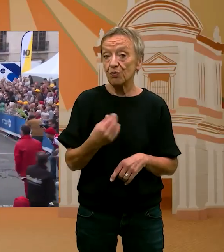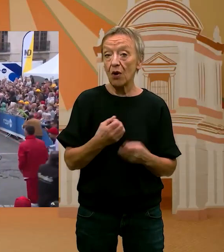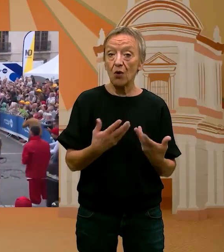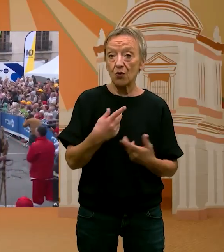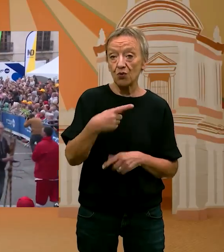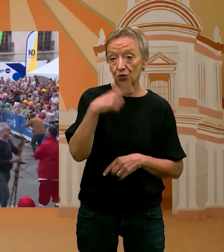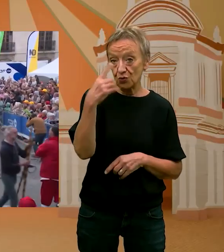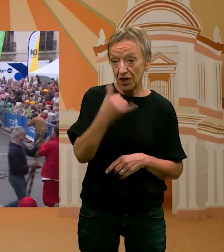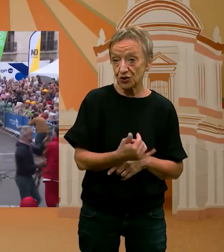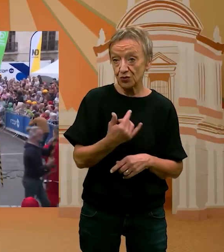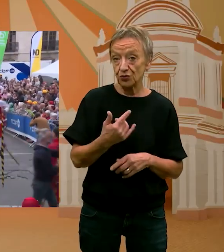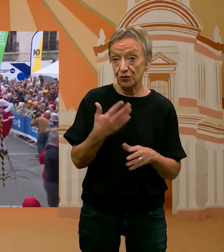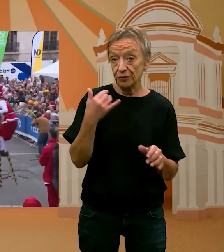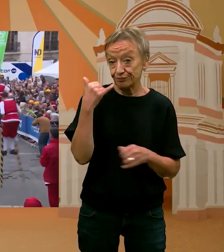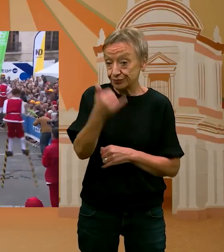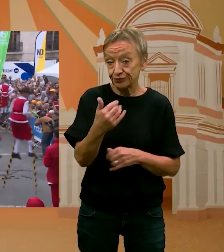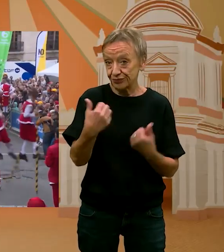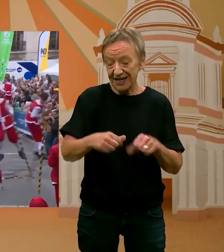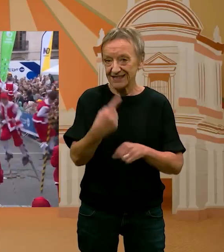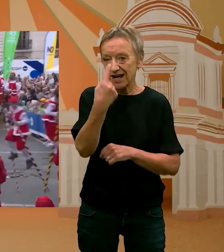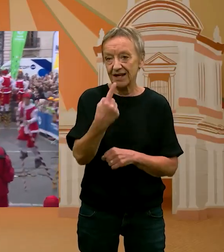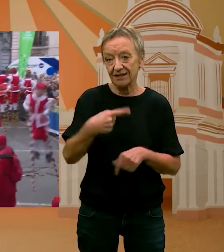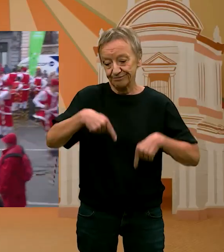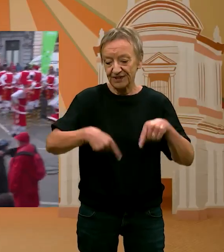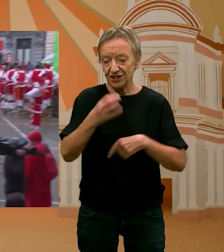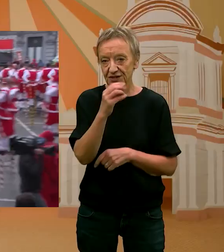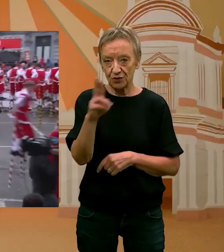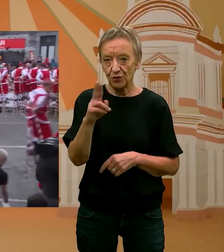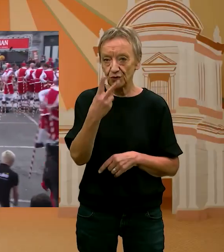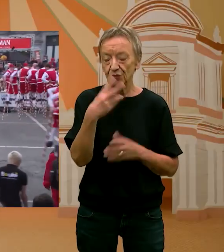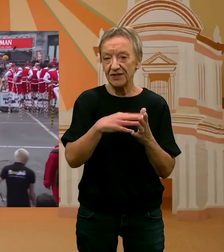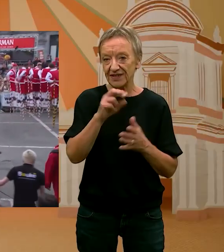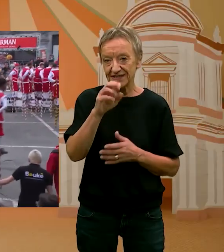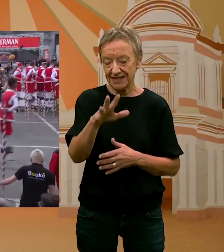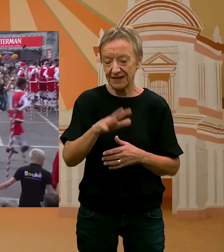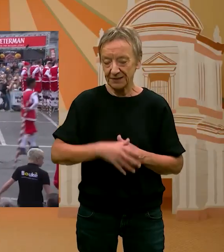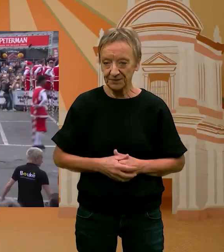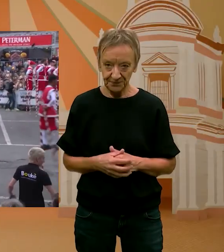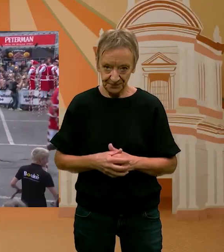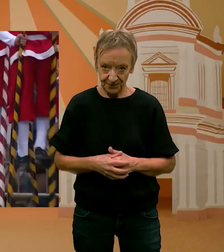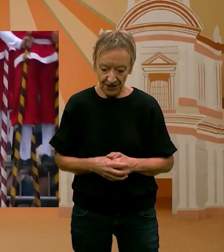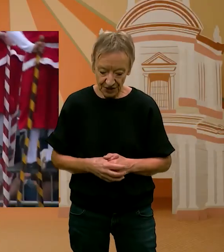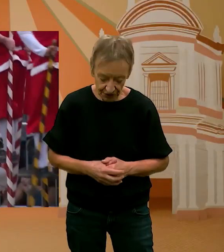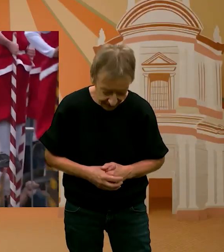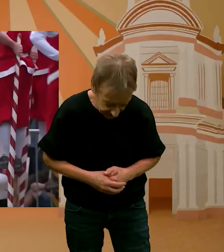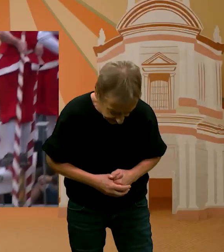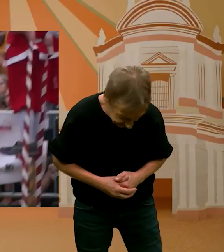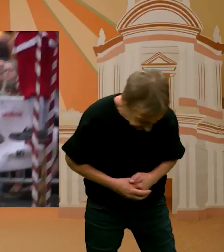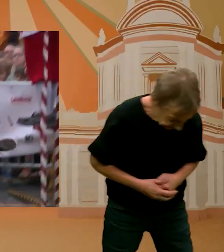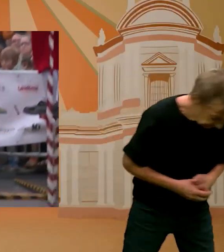sera l'Échasse d'Or 2025. Un événement que vous pouvez vivre en direct sur les télévisions locales, sur Ovio aussi.